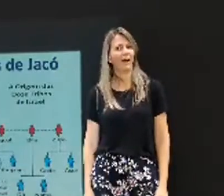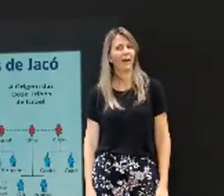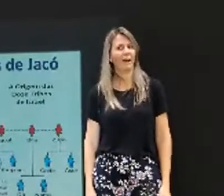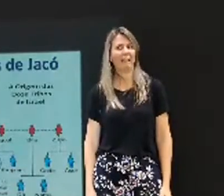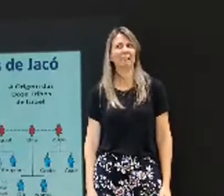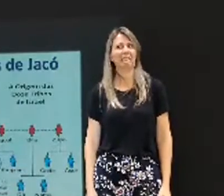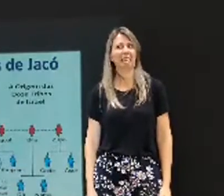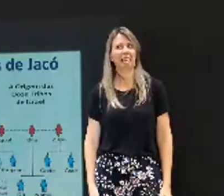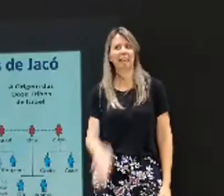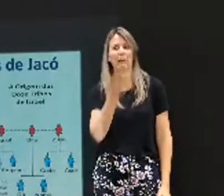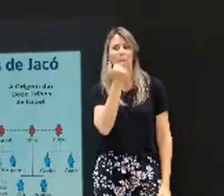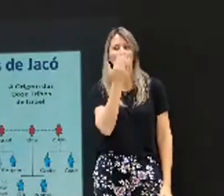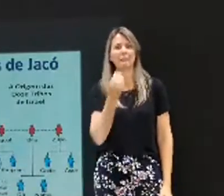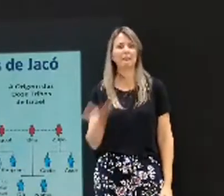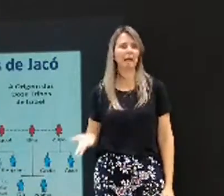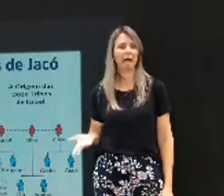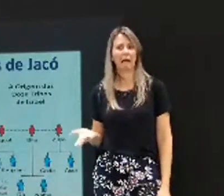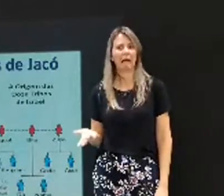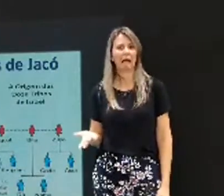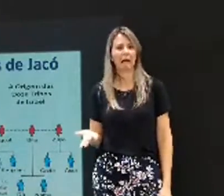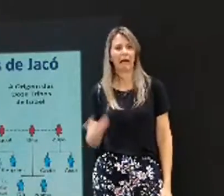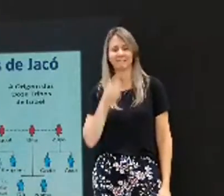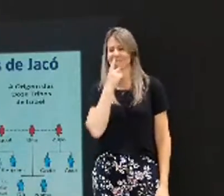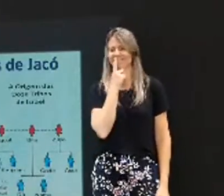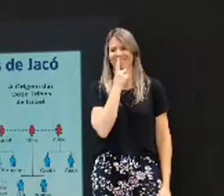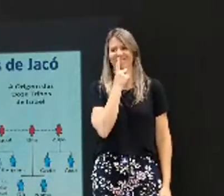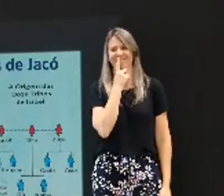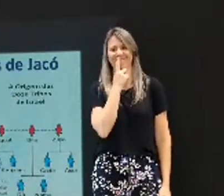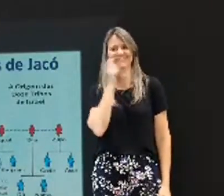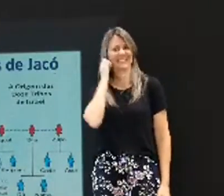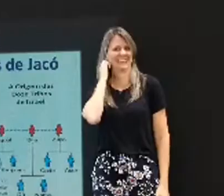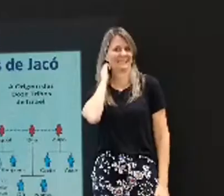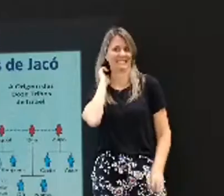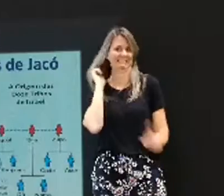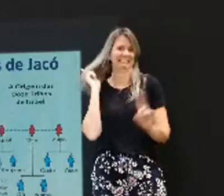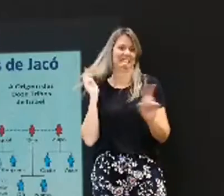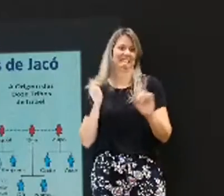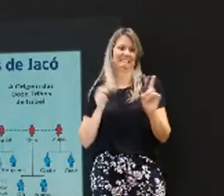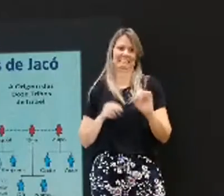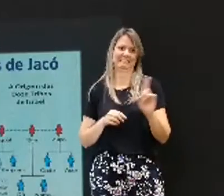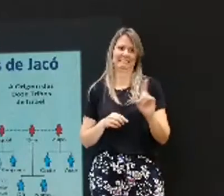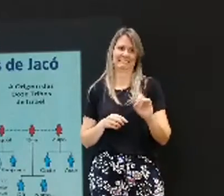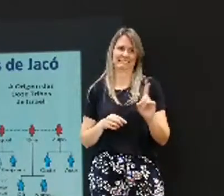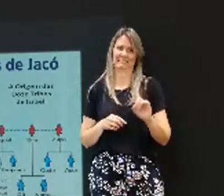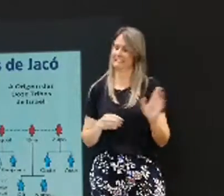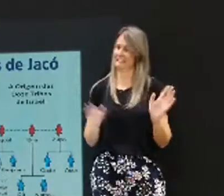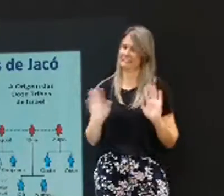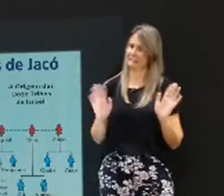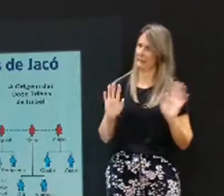filhos? Imagine a quantidade de alimento, de comida. Nossa, não, né? Muita